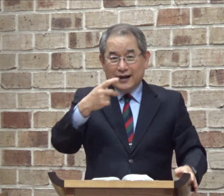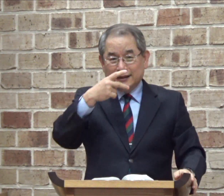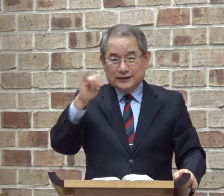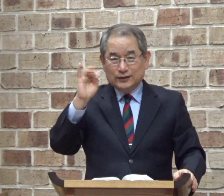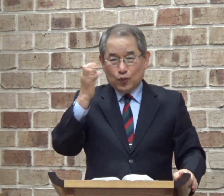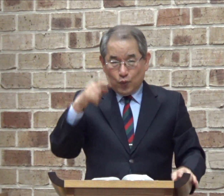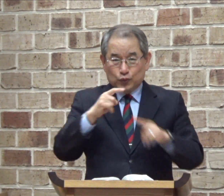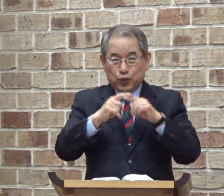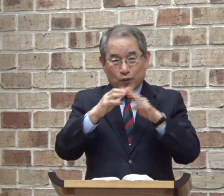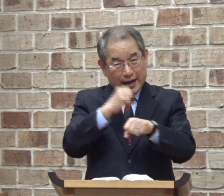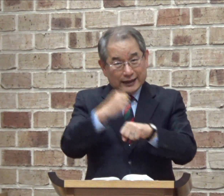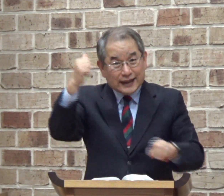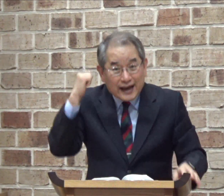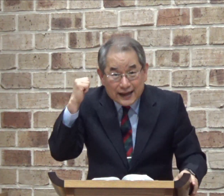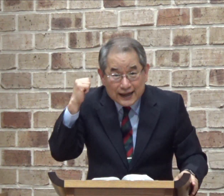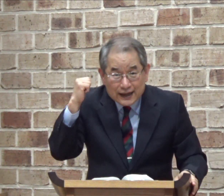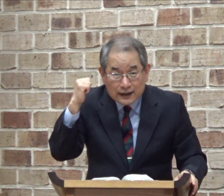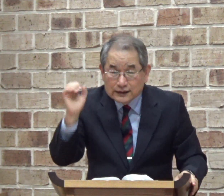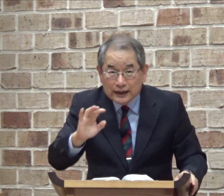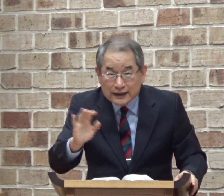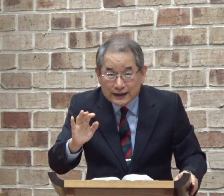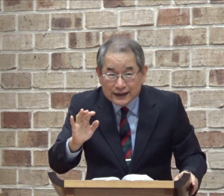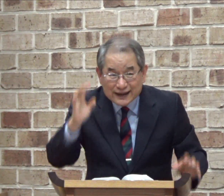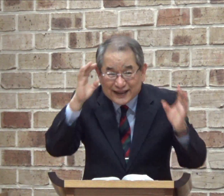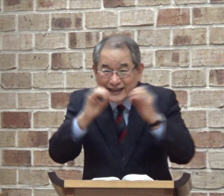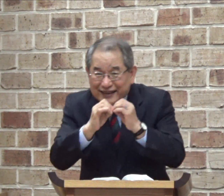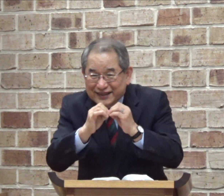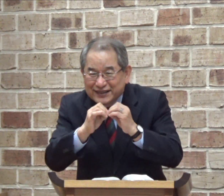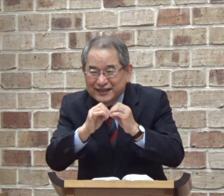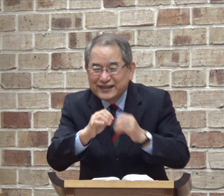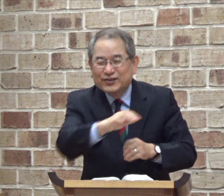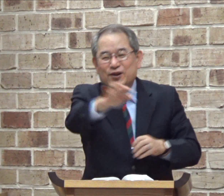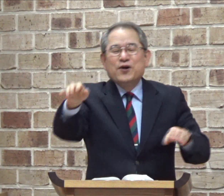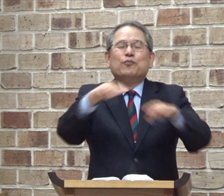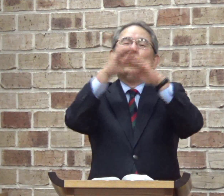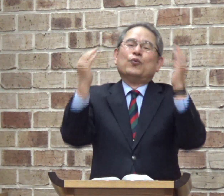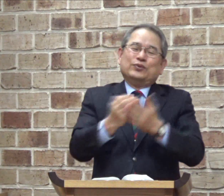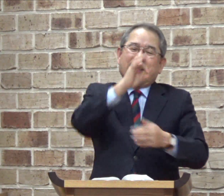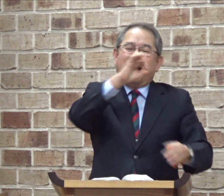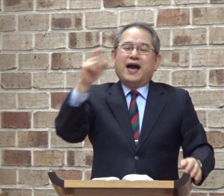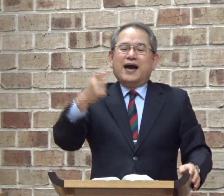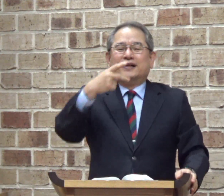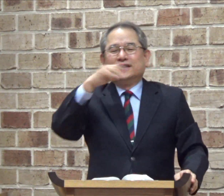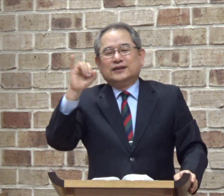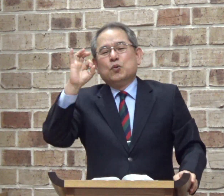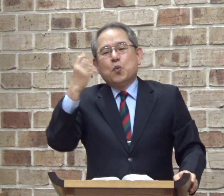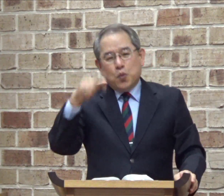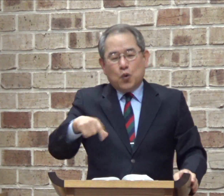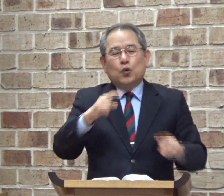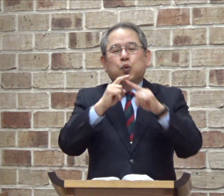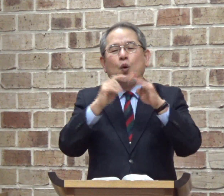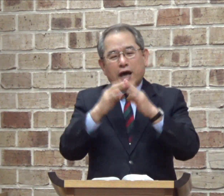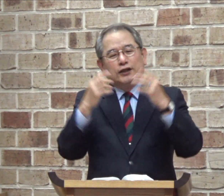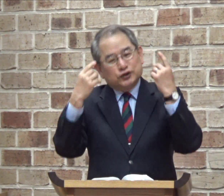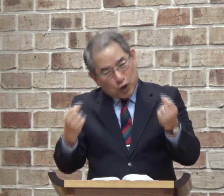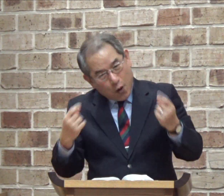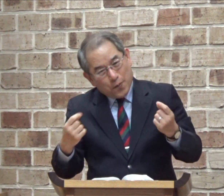서로 사랑하고 돕는 일에 열정적이고 차별 없이 불편한 것을 참으면서 인내하는,